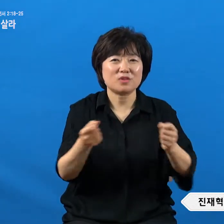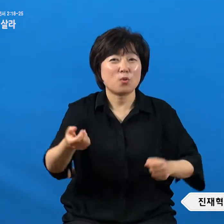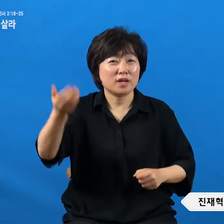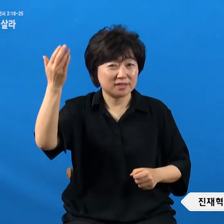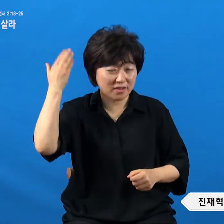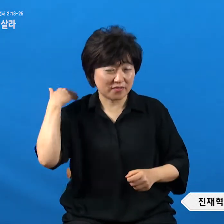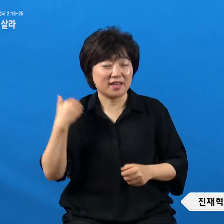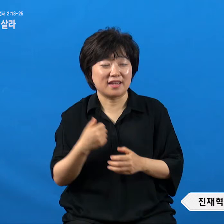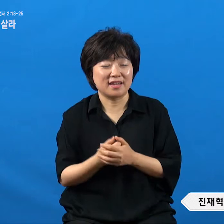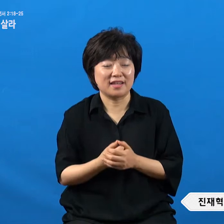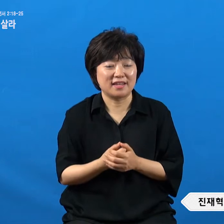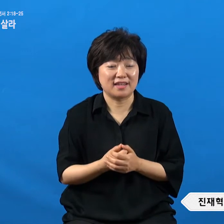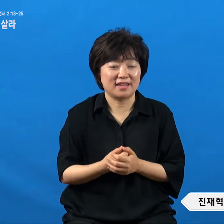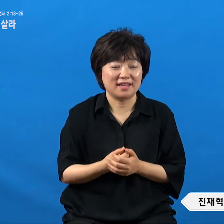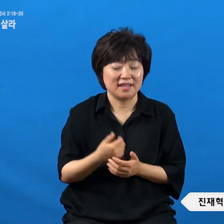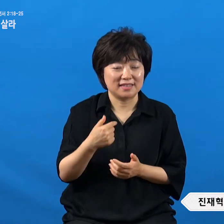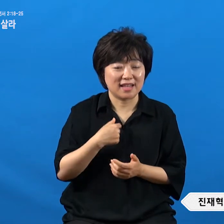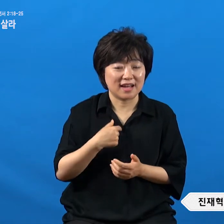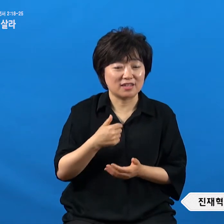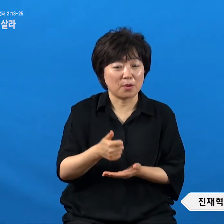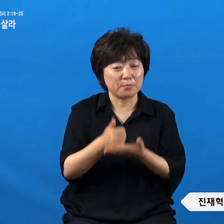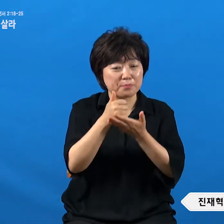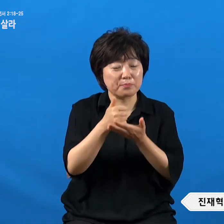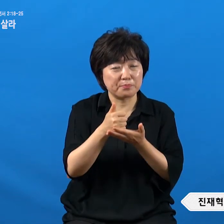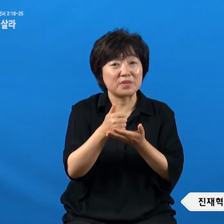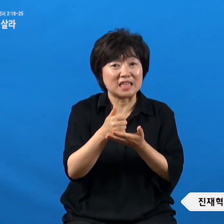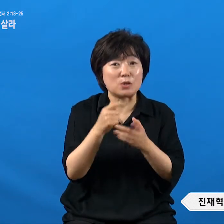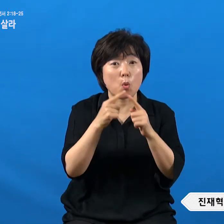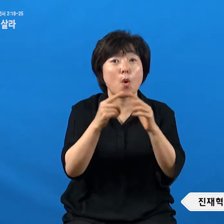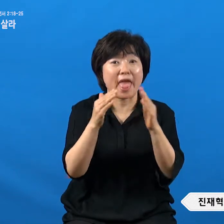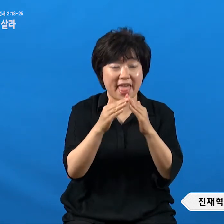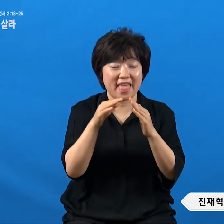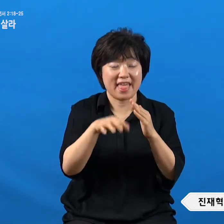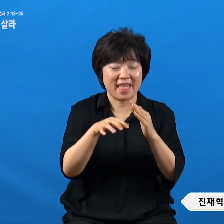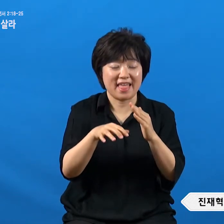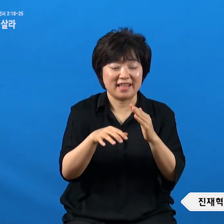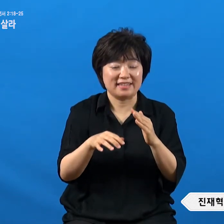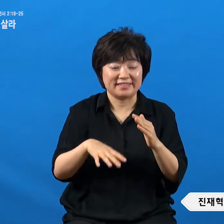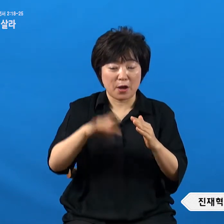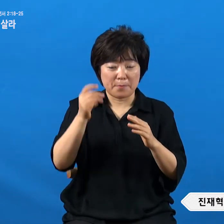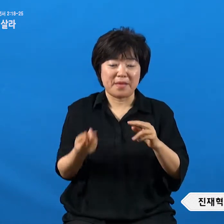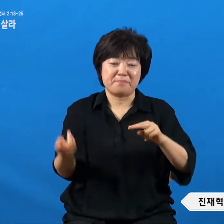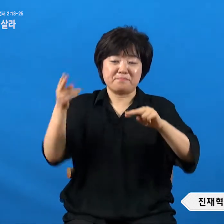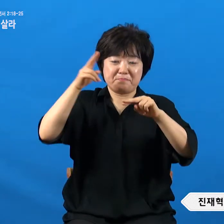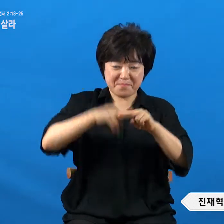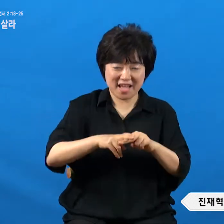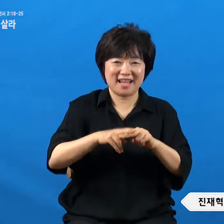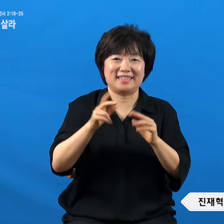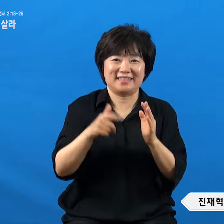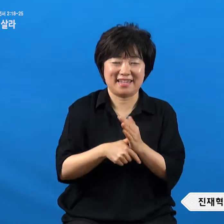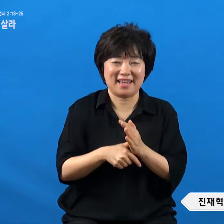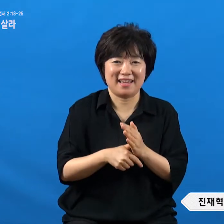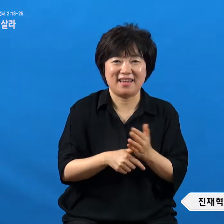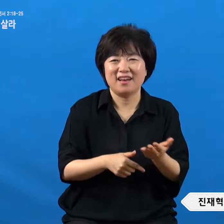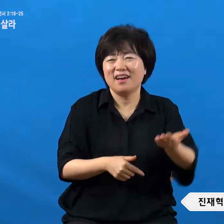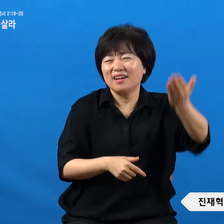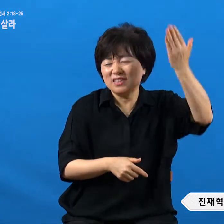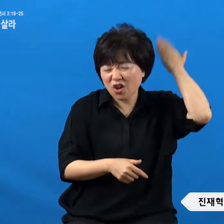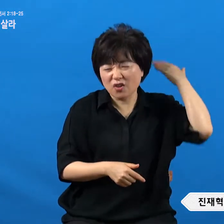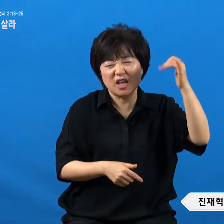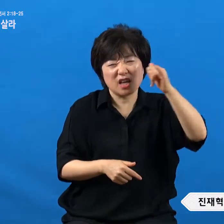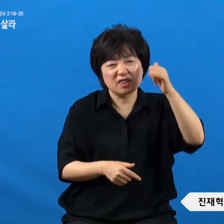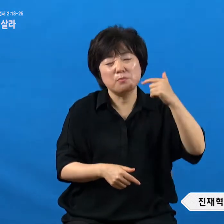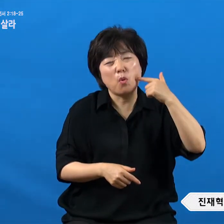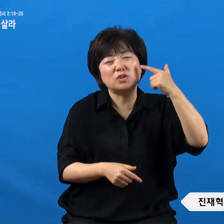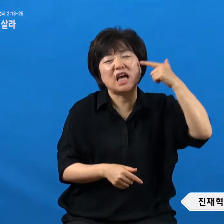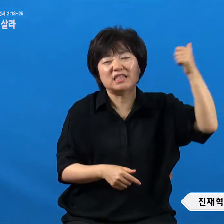오래전에 제가 전에 섬겼던 교회에 막 부임했을 때 여러 집사님들이 제게 그런 이야기를 해줍니다. 전에 있던